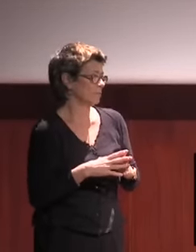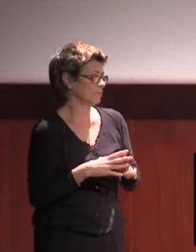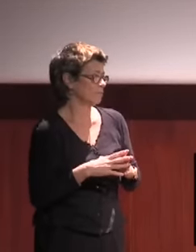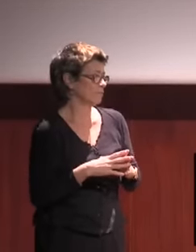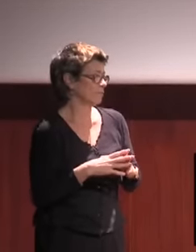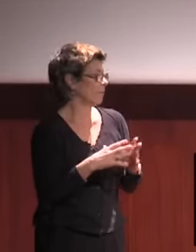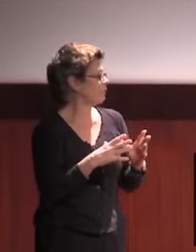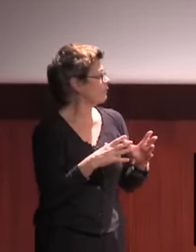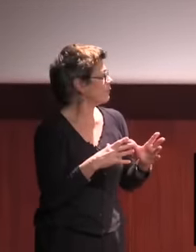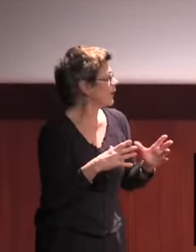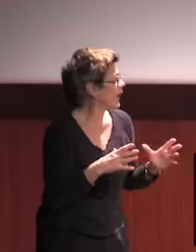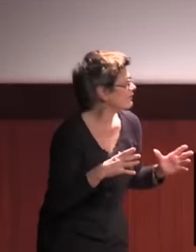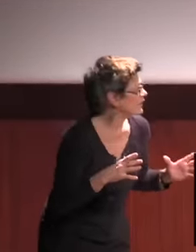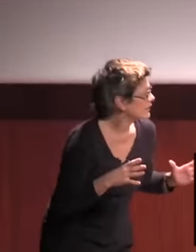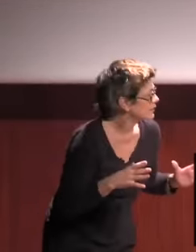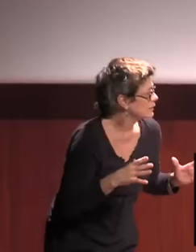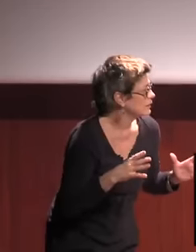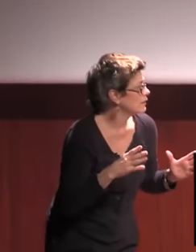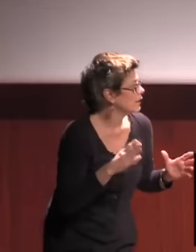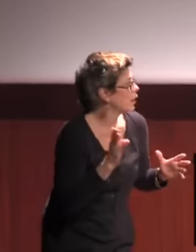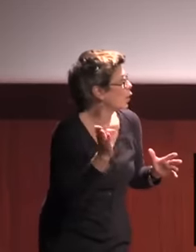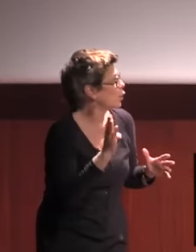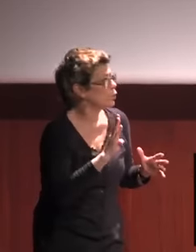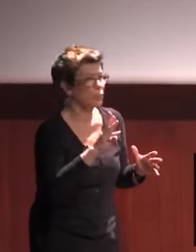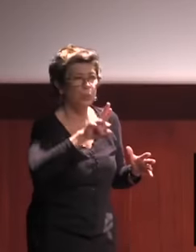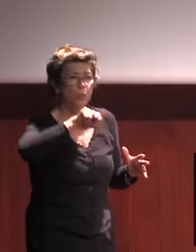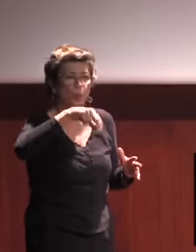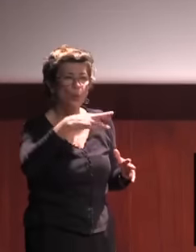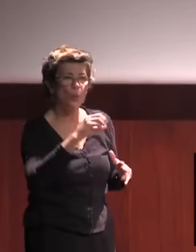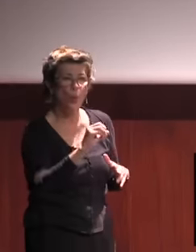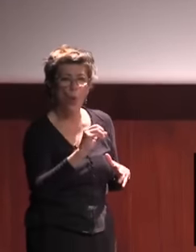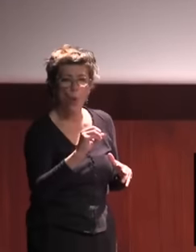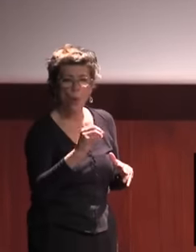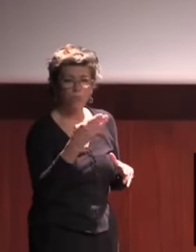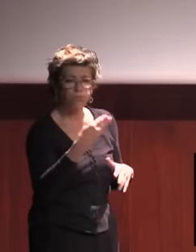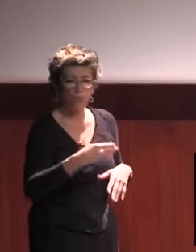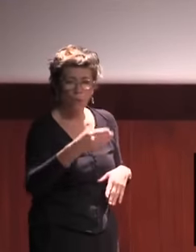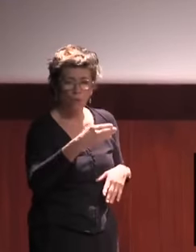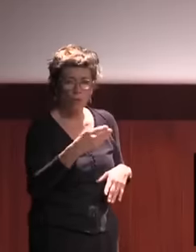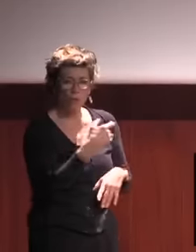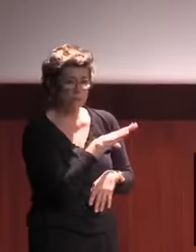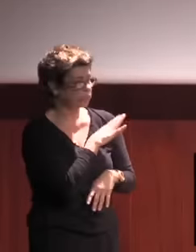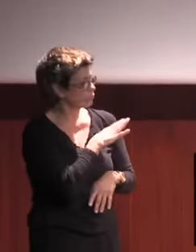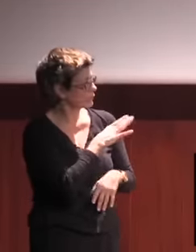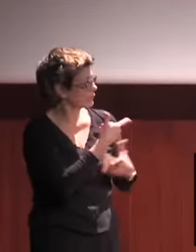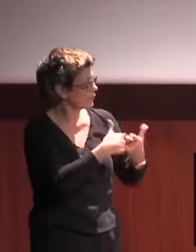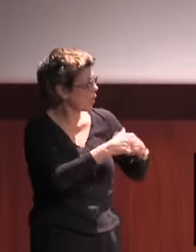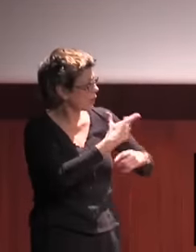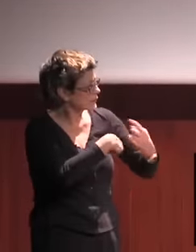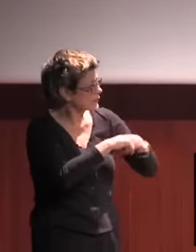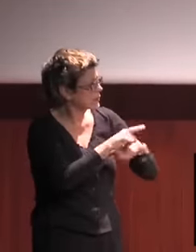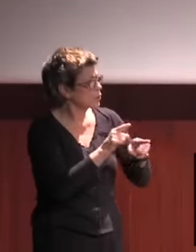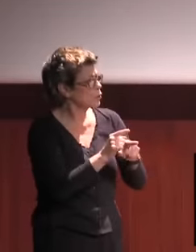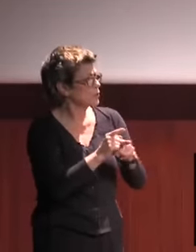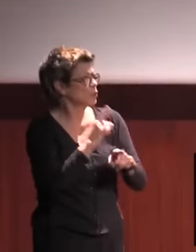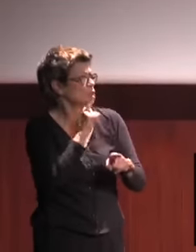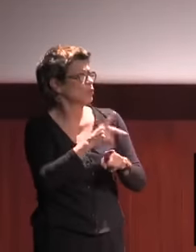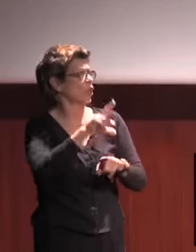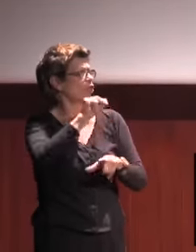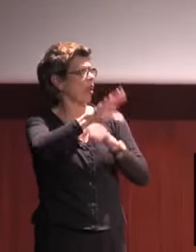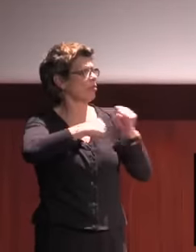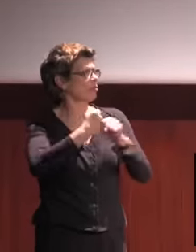avec Bruno Maurier, il est professeur de langue des signes, mais c'est aussi quelqu'un qui travaille depuis 30 ans sur l'écriture de la